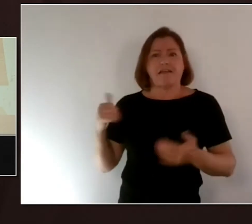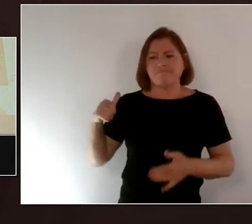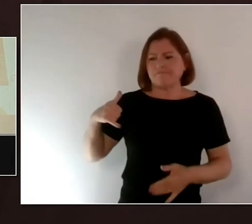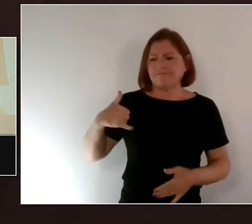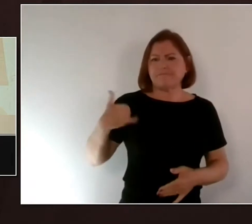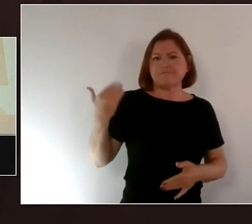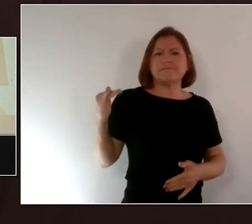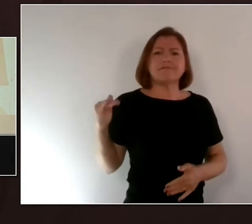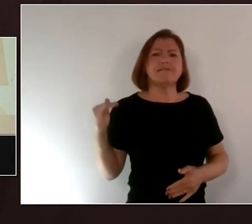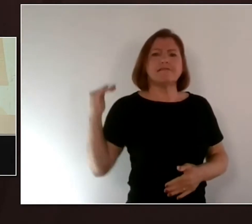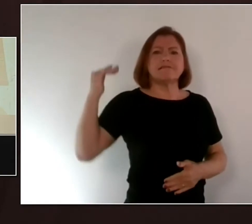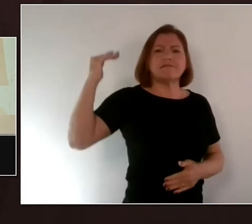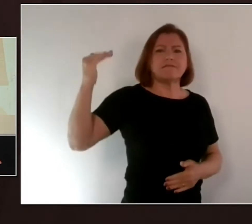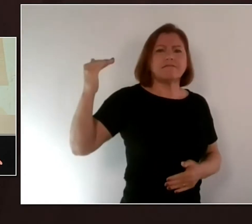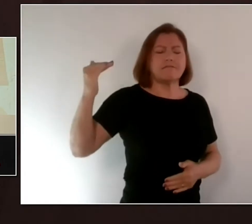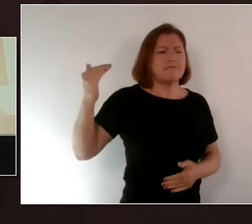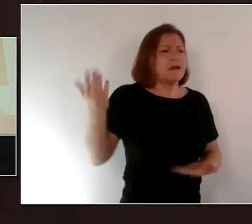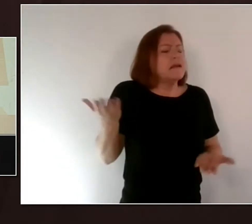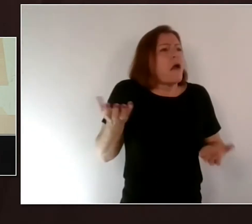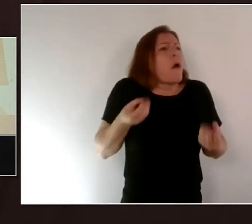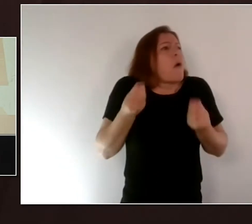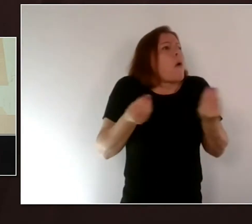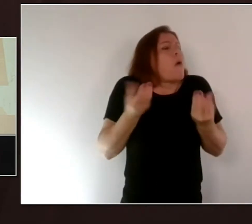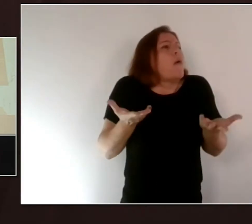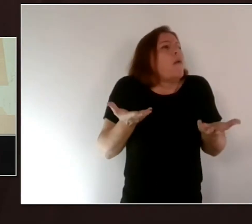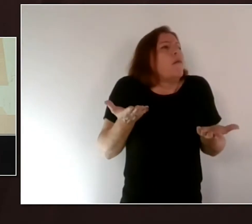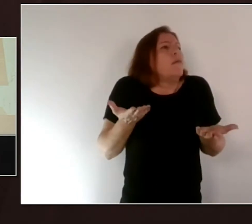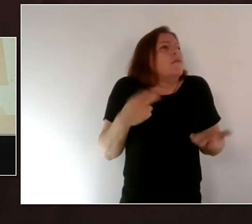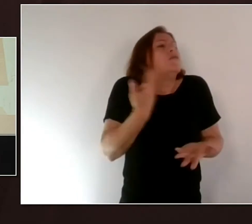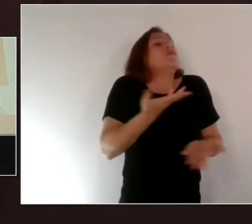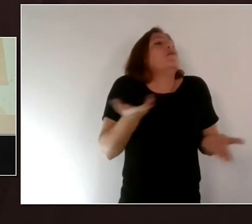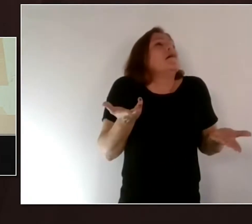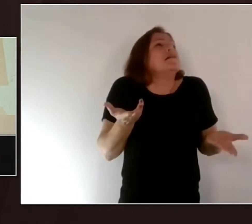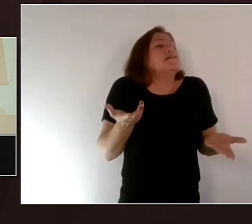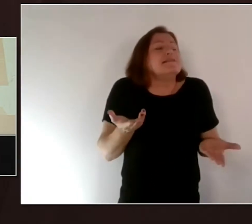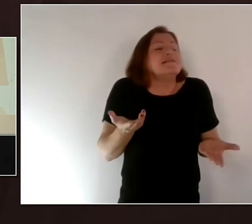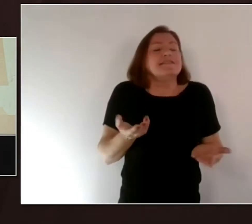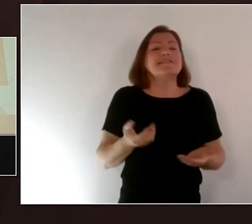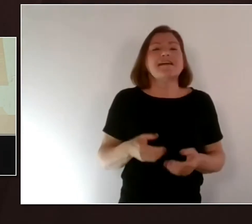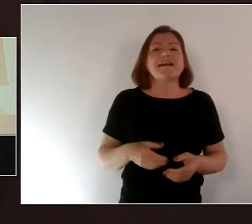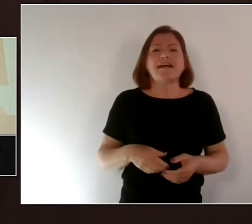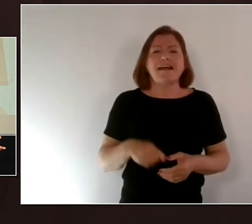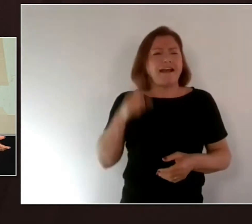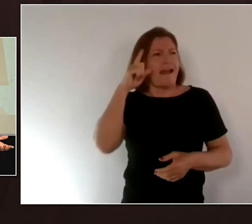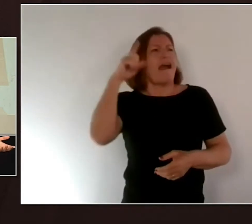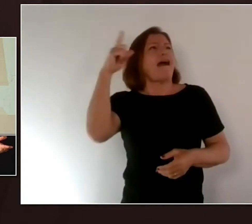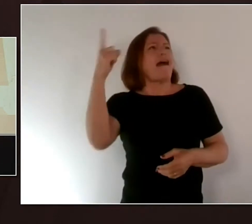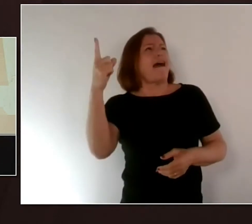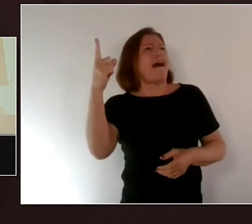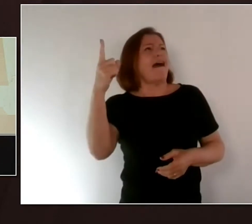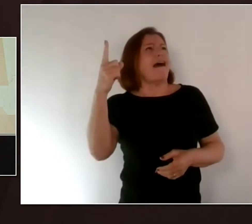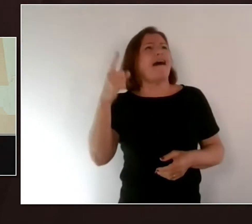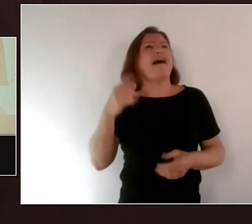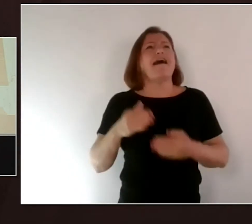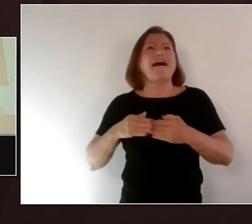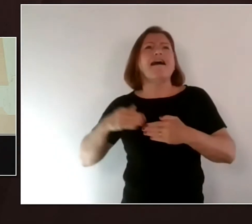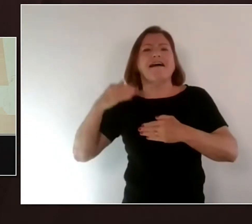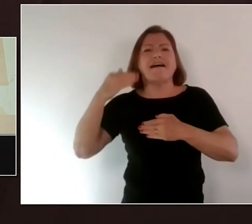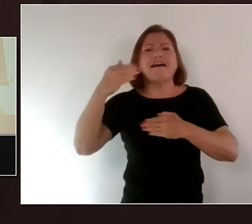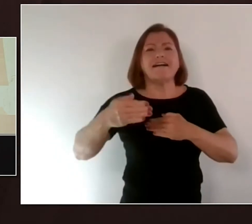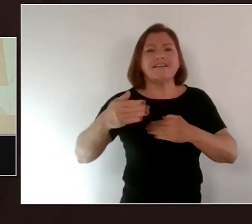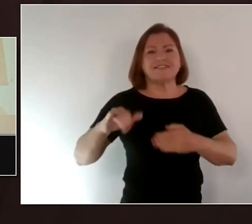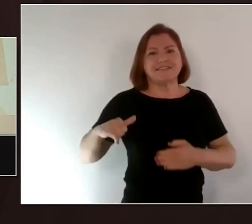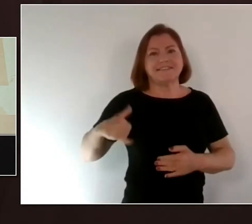aguentaram, né? Eles inventaram o Avança Sênior. E eles, né, muitos adultos também